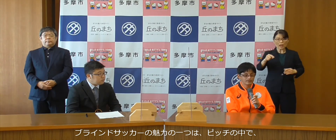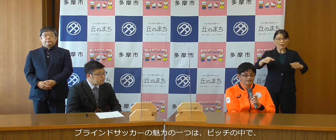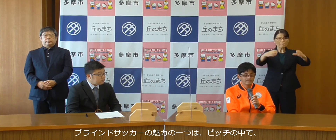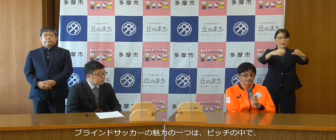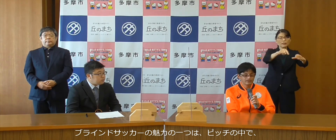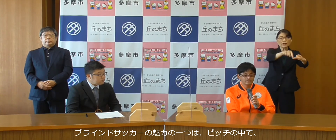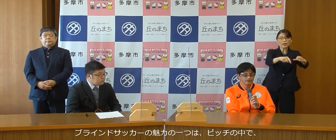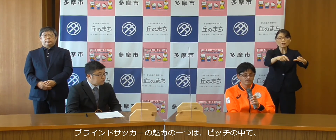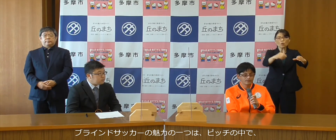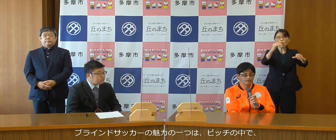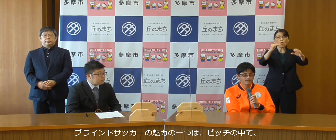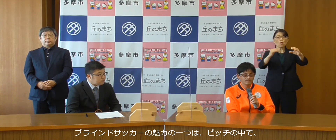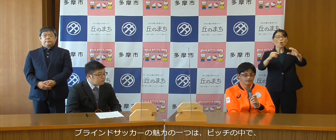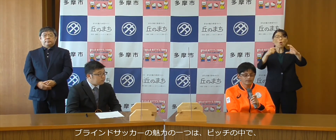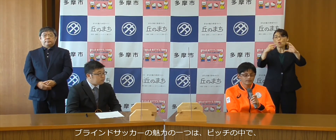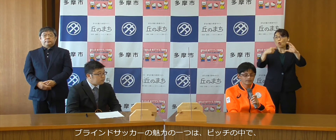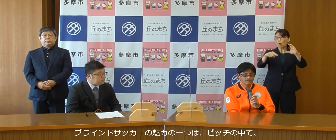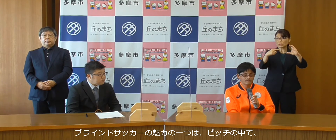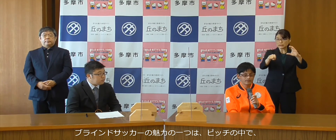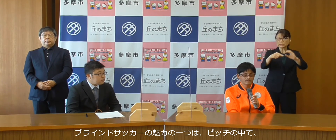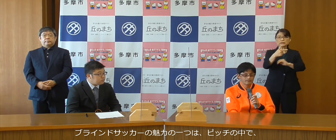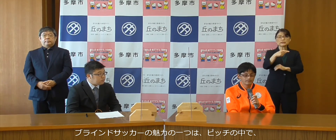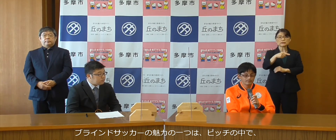える人の